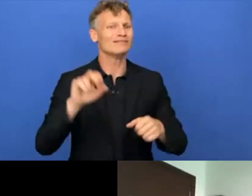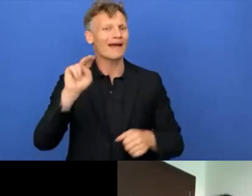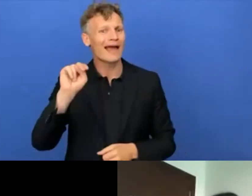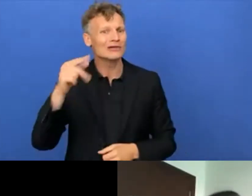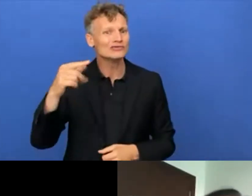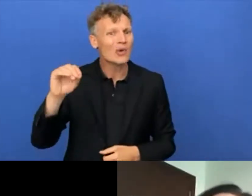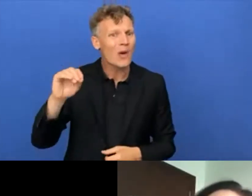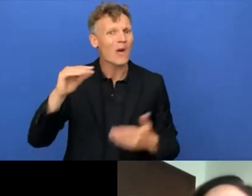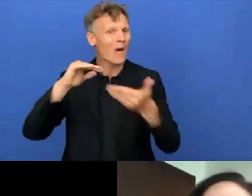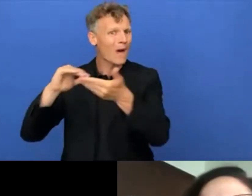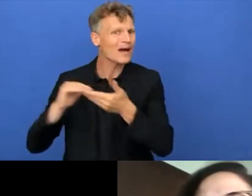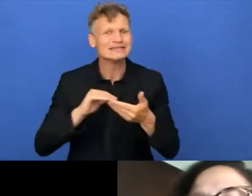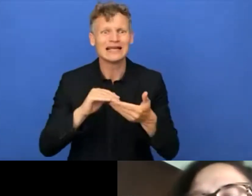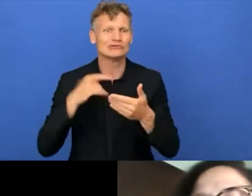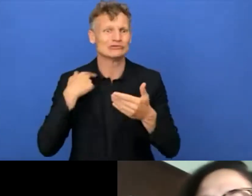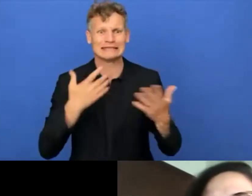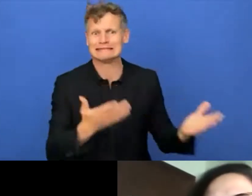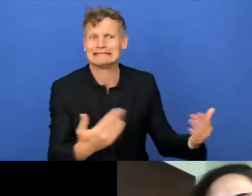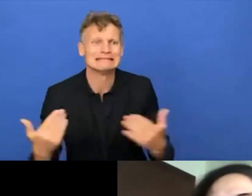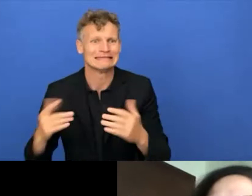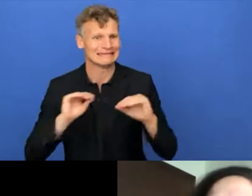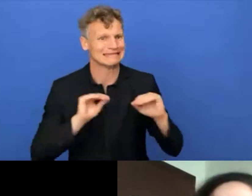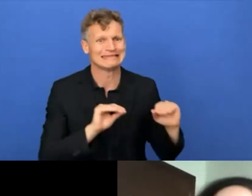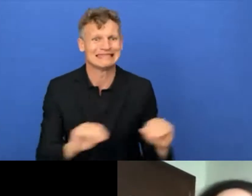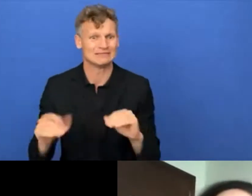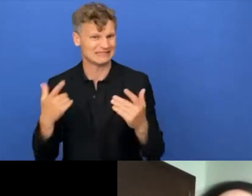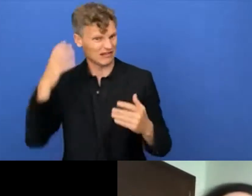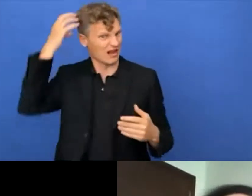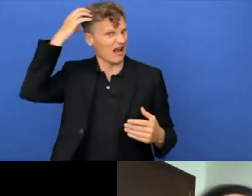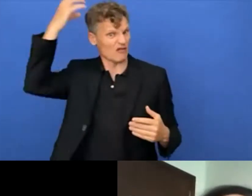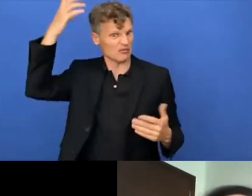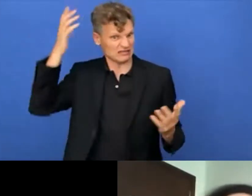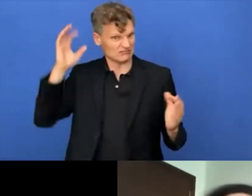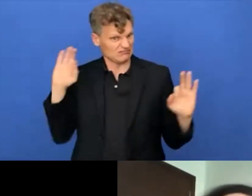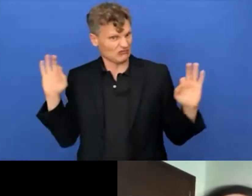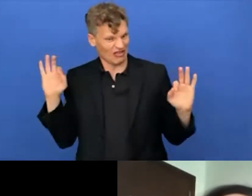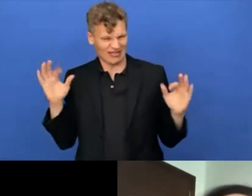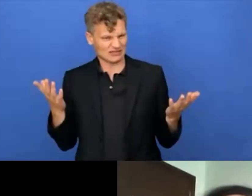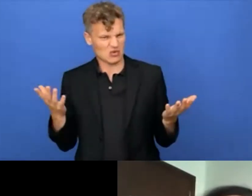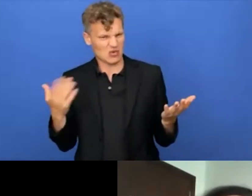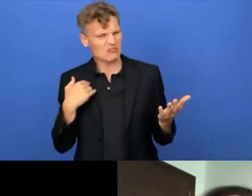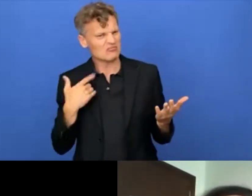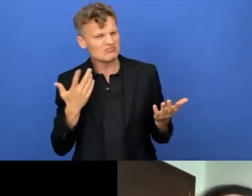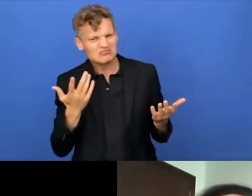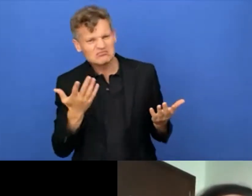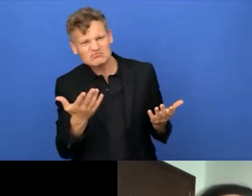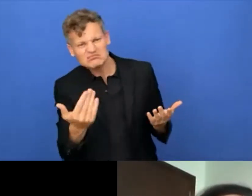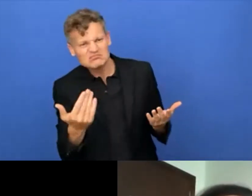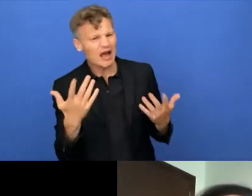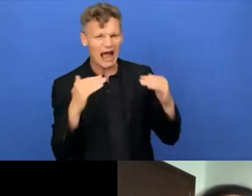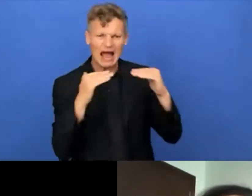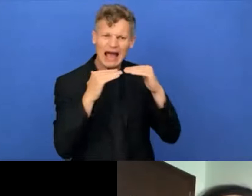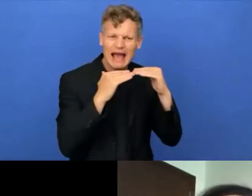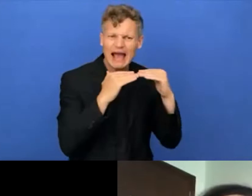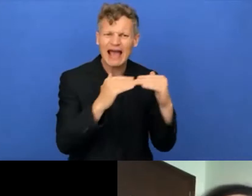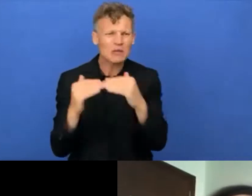étatiques dans ce domaine. Ce n'est pas toujours des services qui sont gérés par les systèmes gouvernementaux nationaux. Pouvez-vous nous